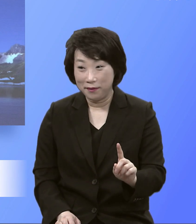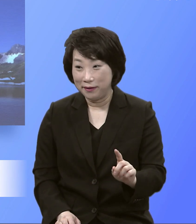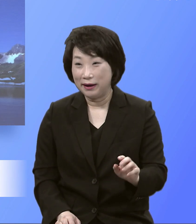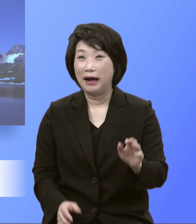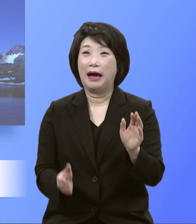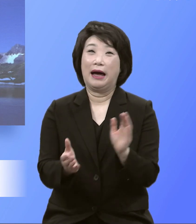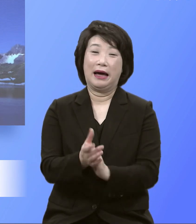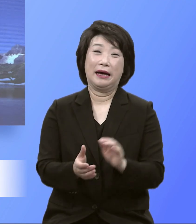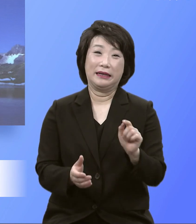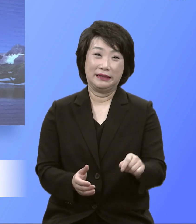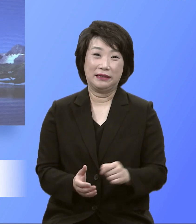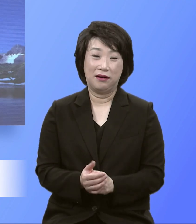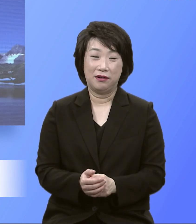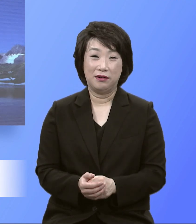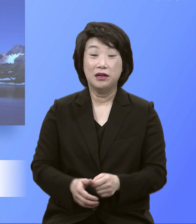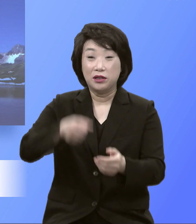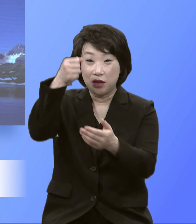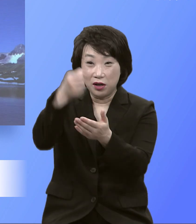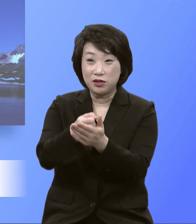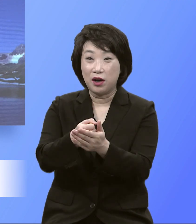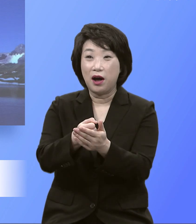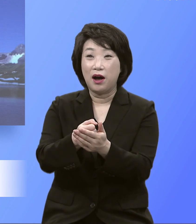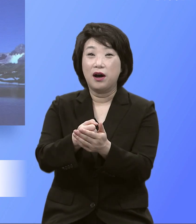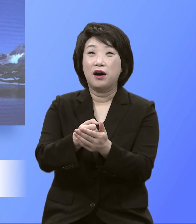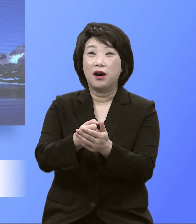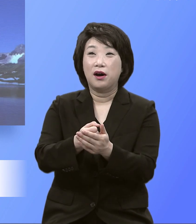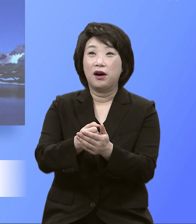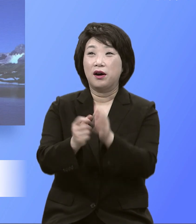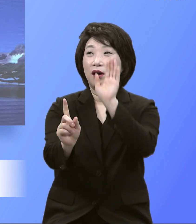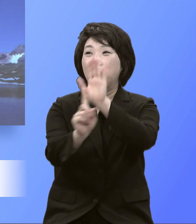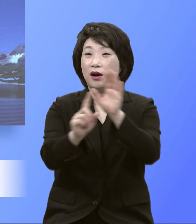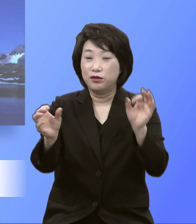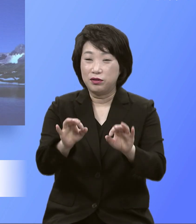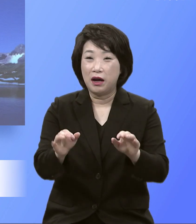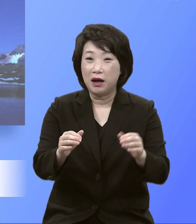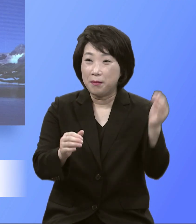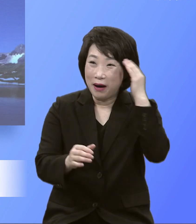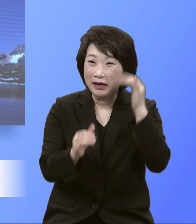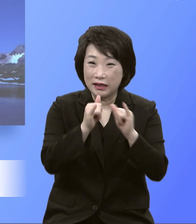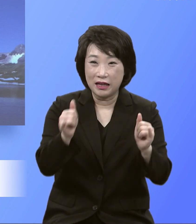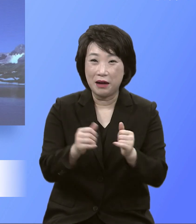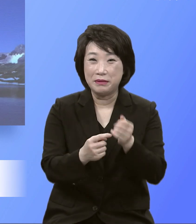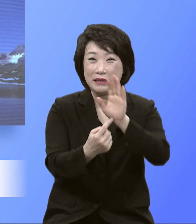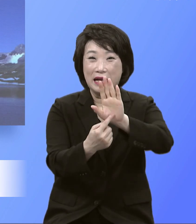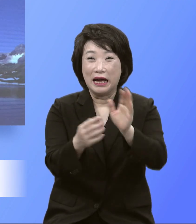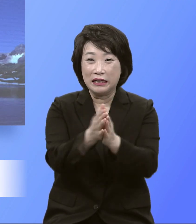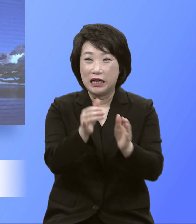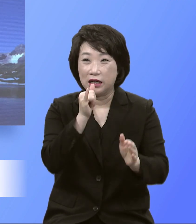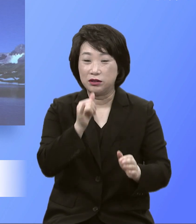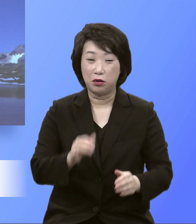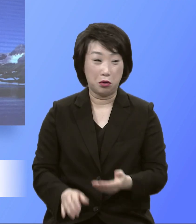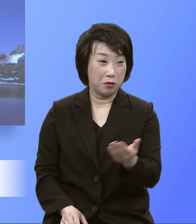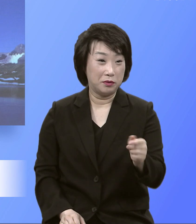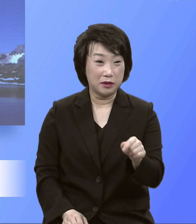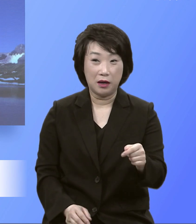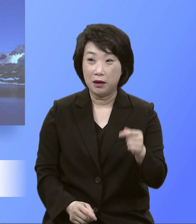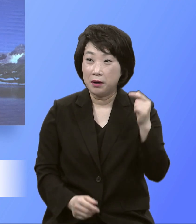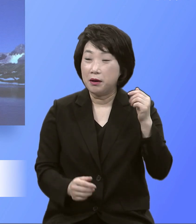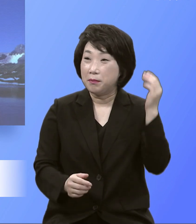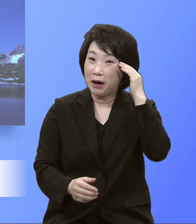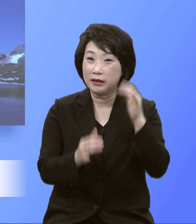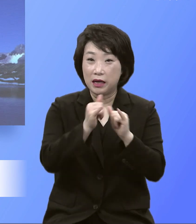다를까 그러라고 결정 나는 순간에 방해꾼들이 들어붙기 시작하는데 이제 방해꾼이